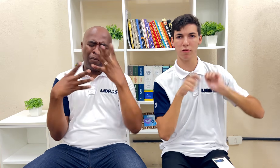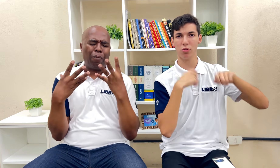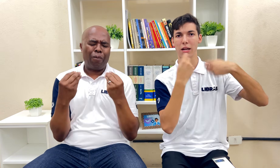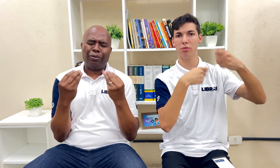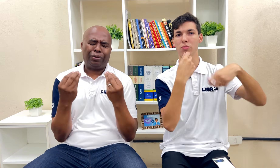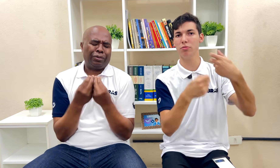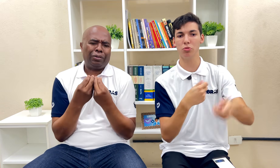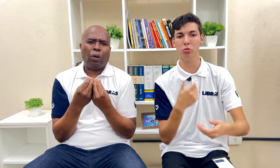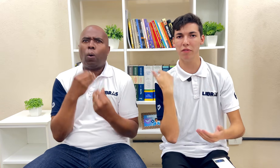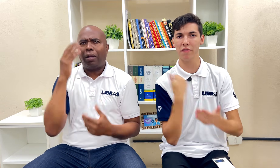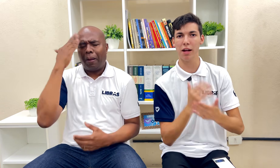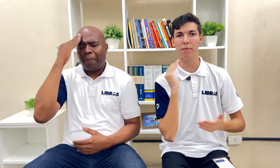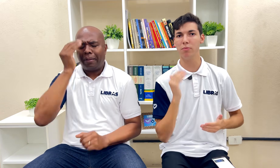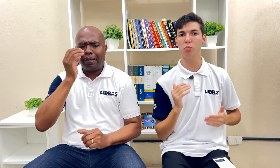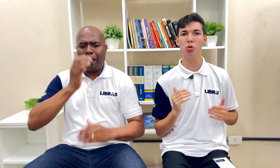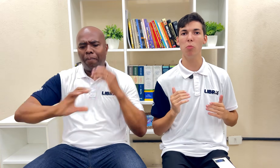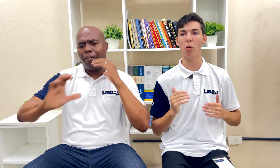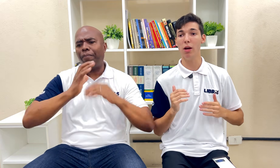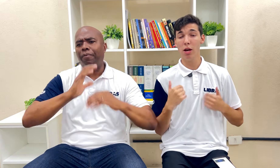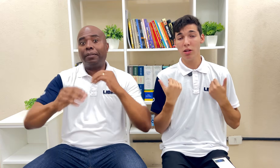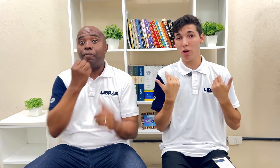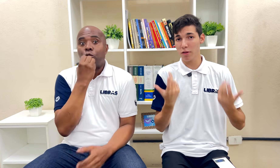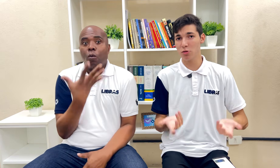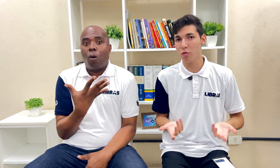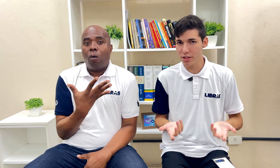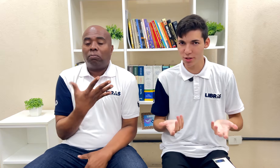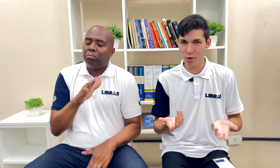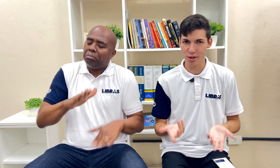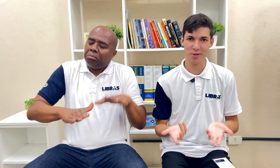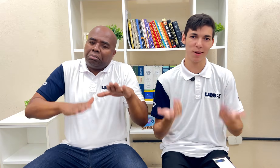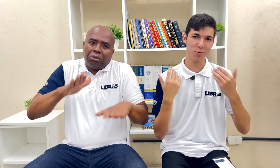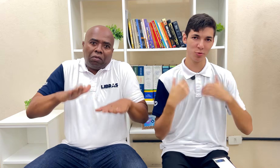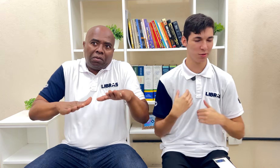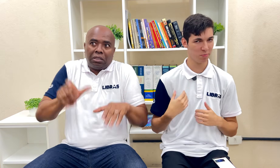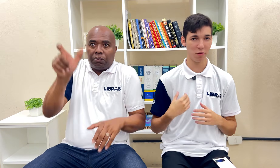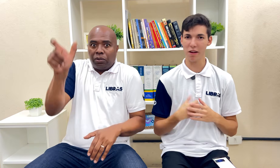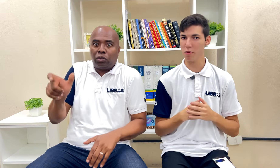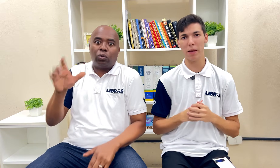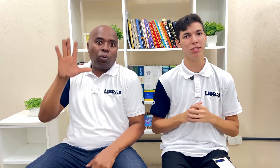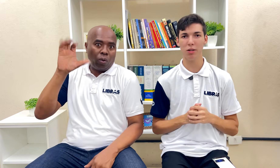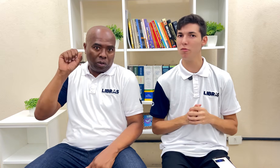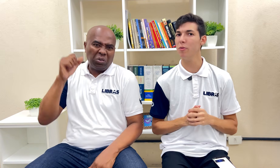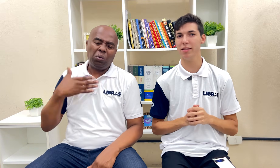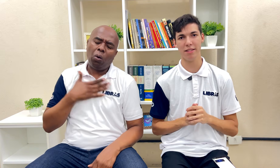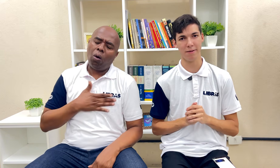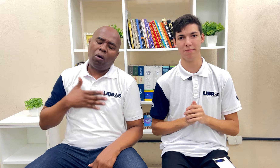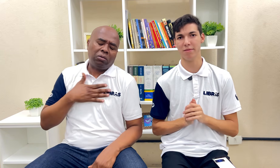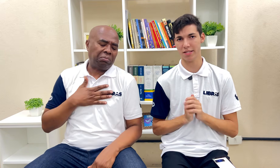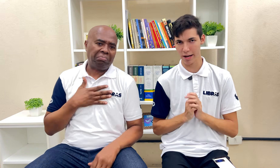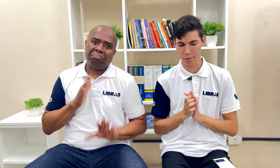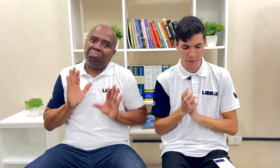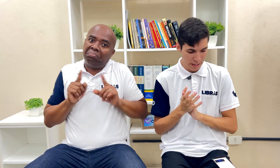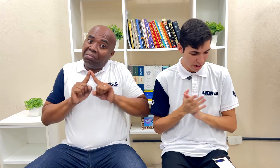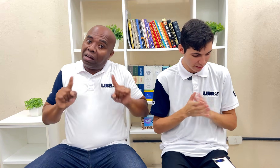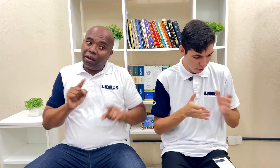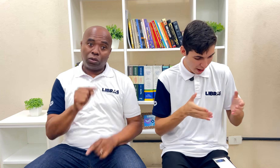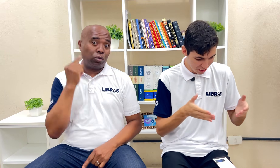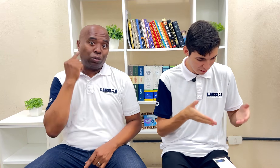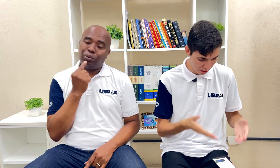jogar tudo e vai ficar muito bom. Talvez os ouvintes gostam, mas os surdos provavelmente não vão entender, certo? Então essa é a importância